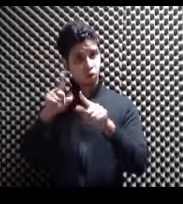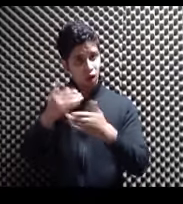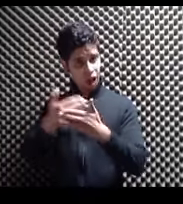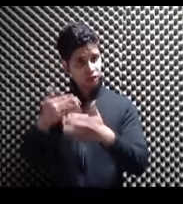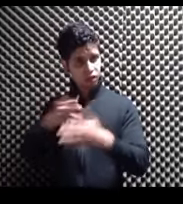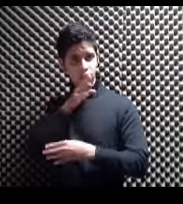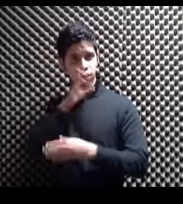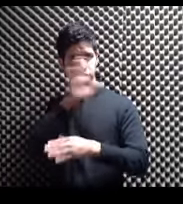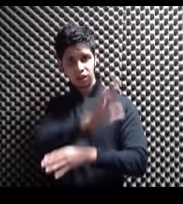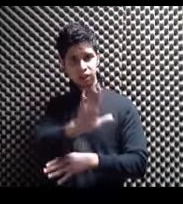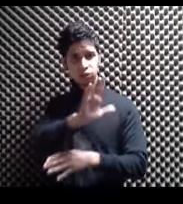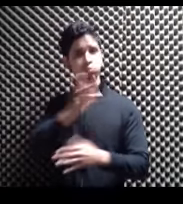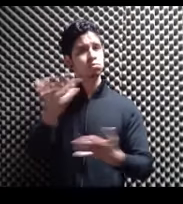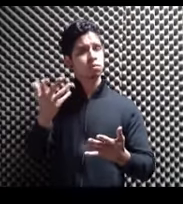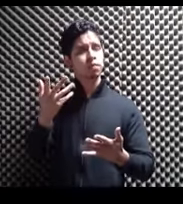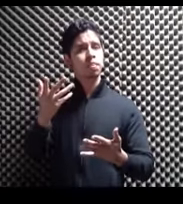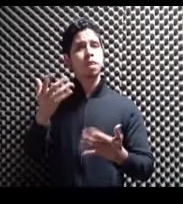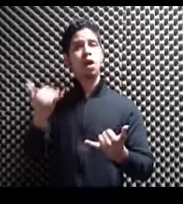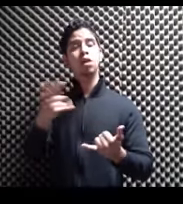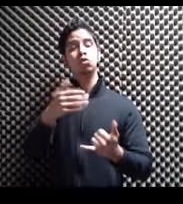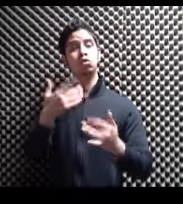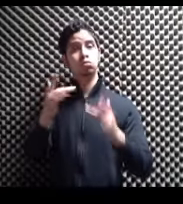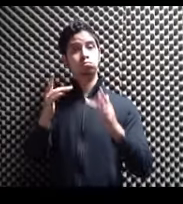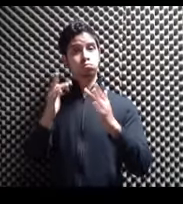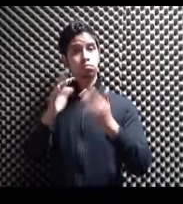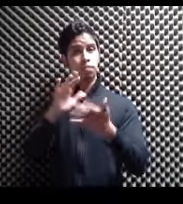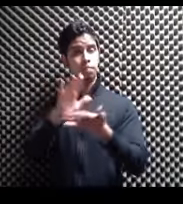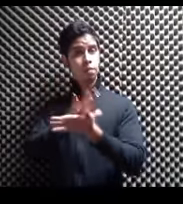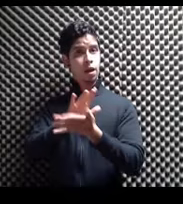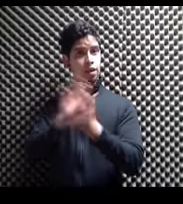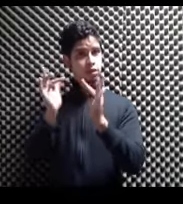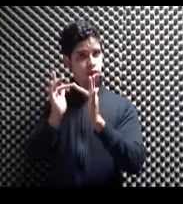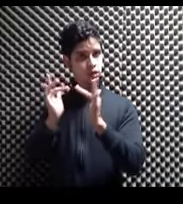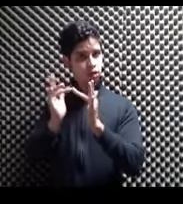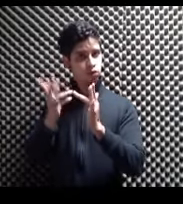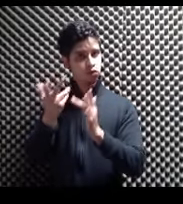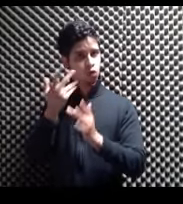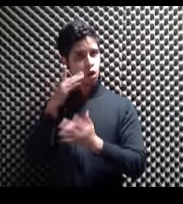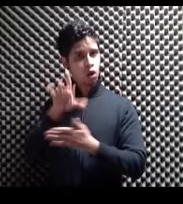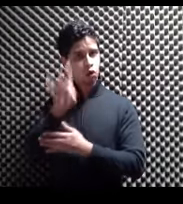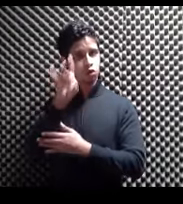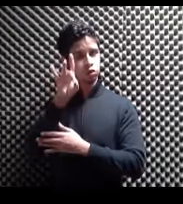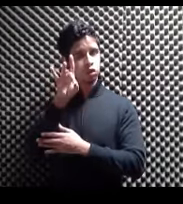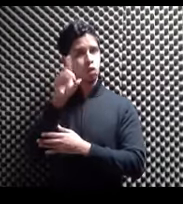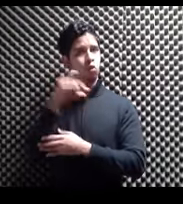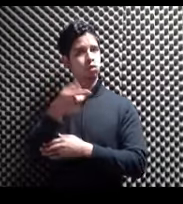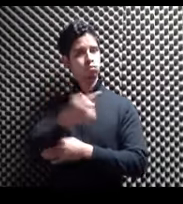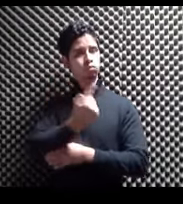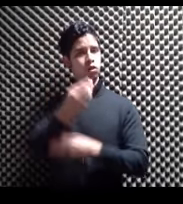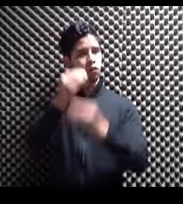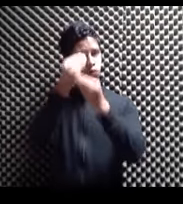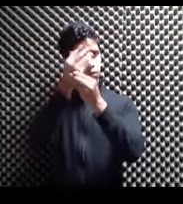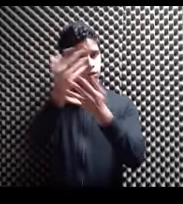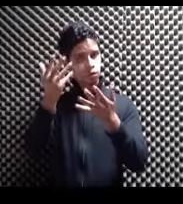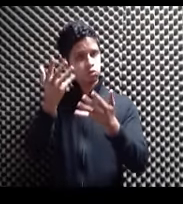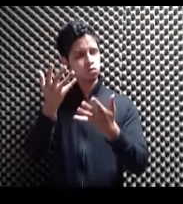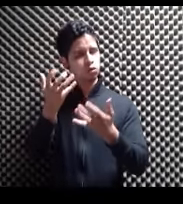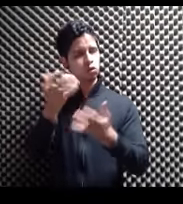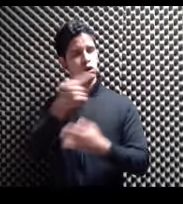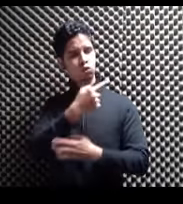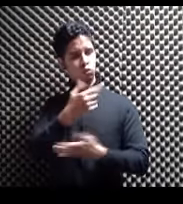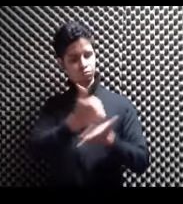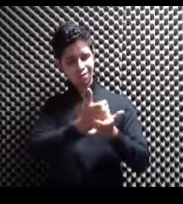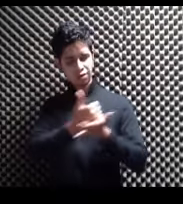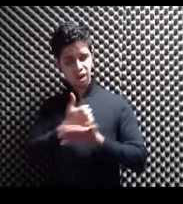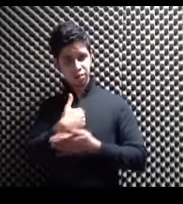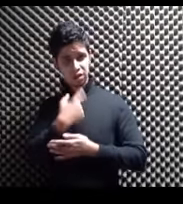en tu página. Así mismo, ¿eh? Yo encontré una información que yo quiero que tú me ayudes a decir, porque yo me quedé